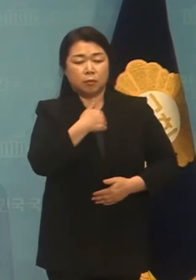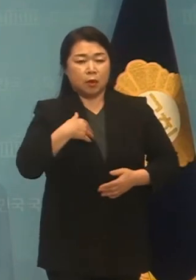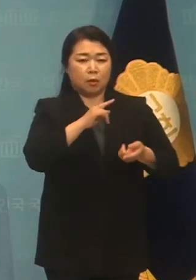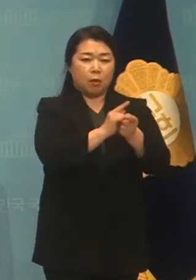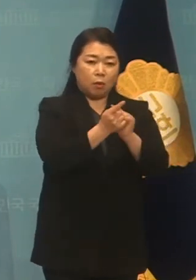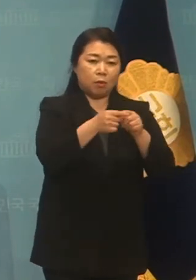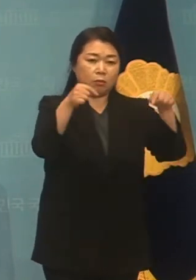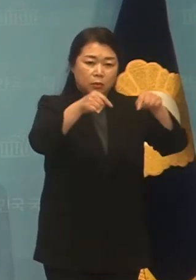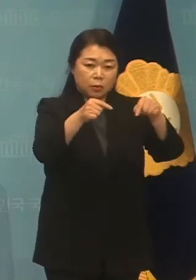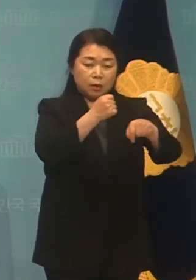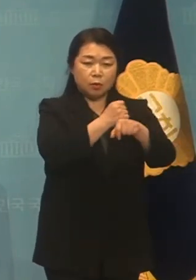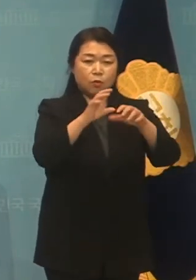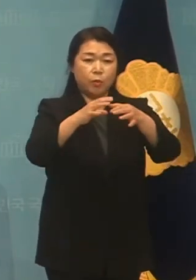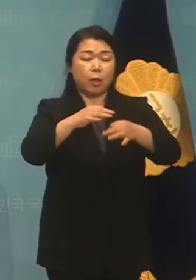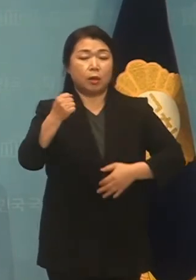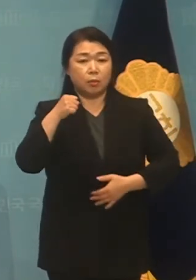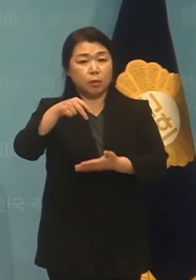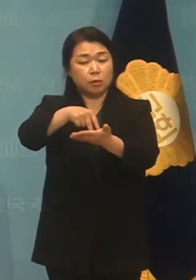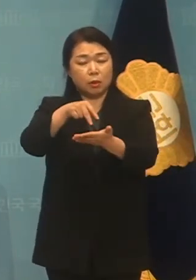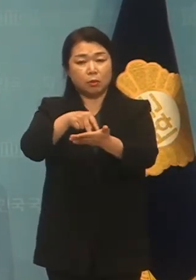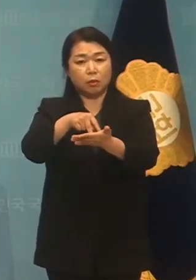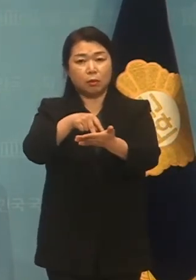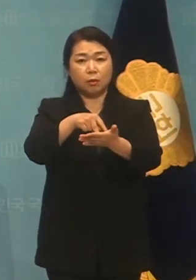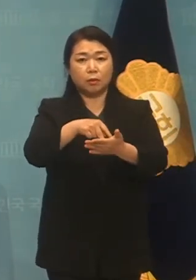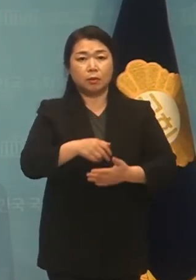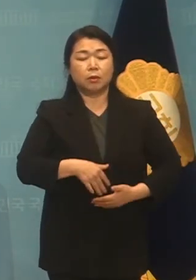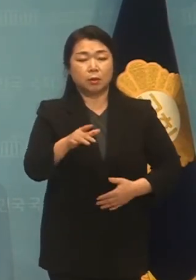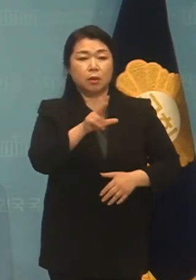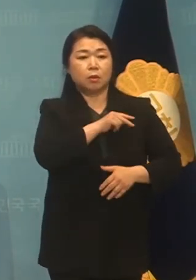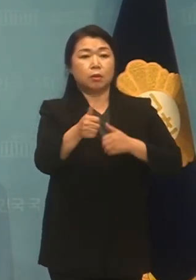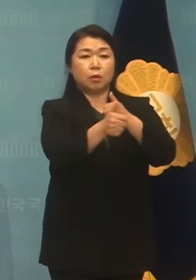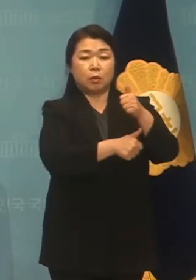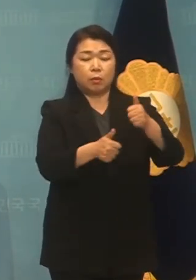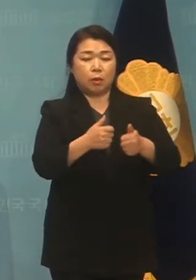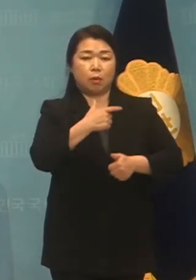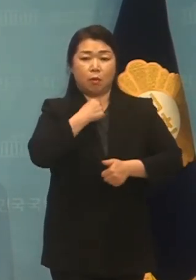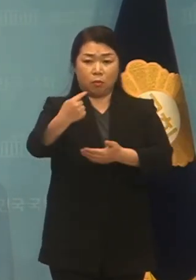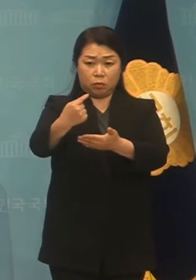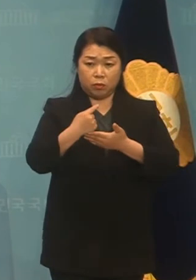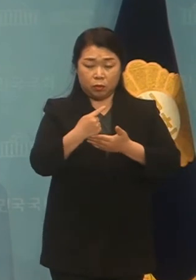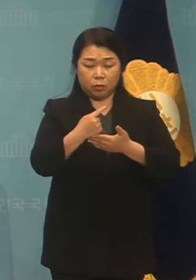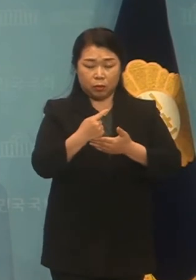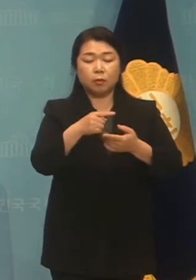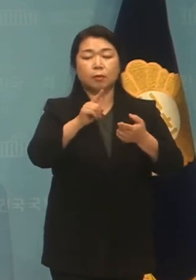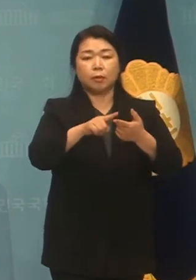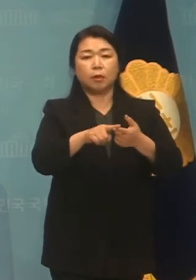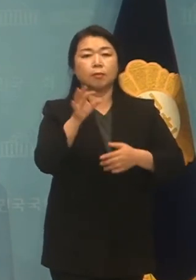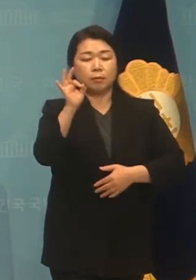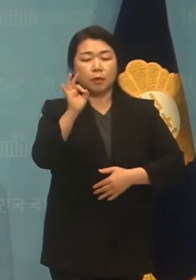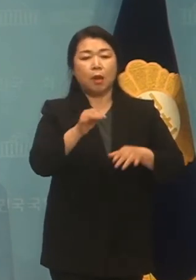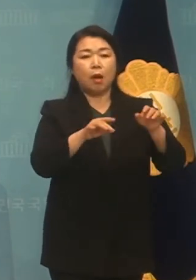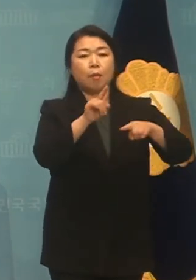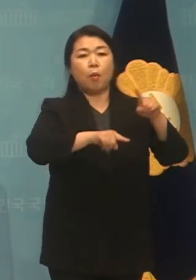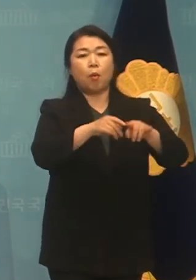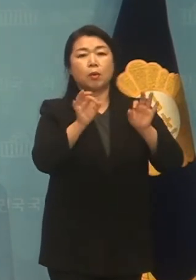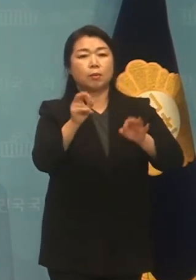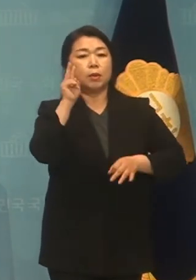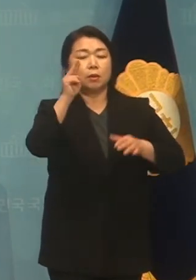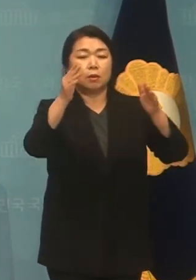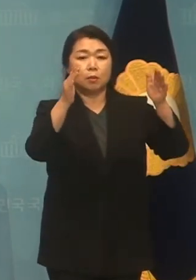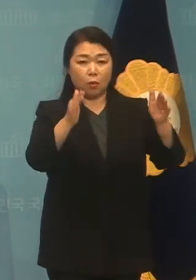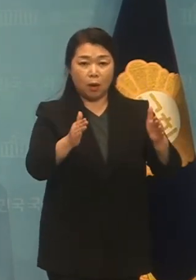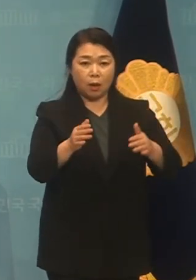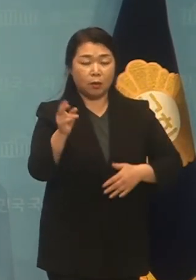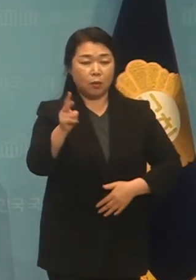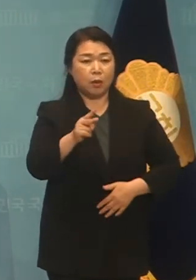간에 협의해서 국민의힘 측에 그 위원님들의 요구를 받아들여서 목금으로 해서 이틀에 걸쳐서